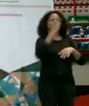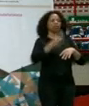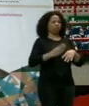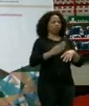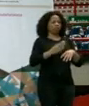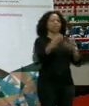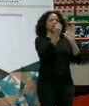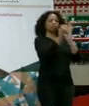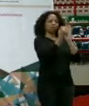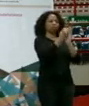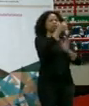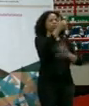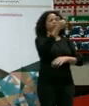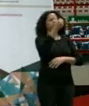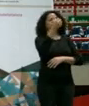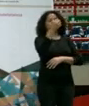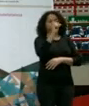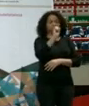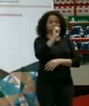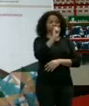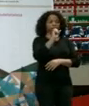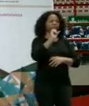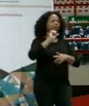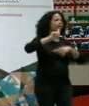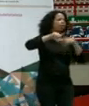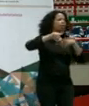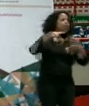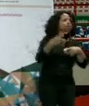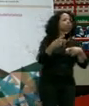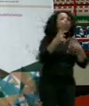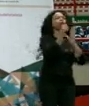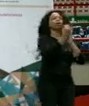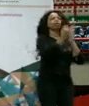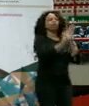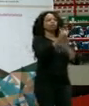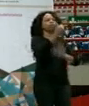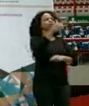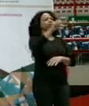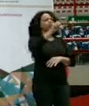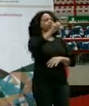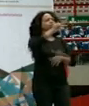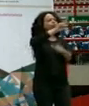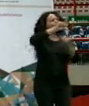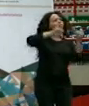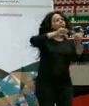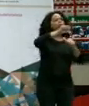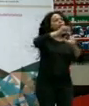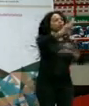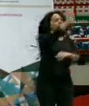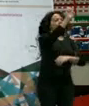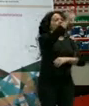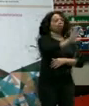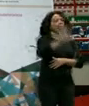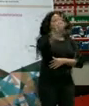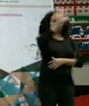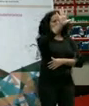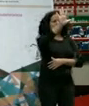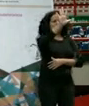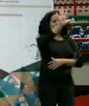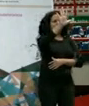Ora, quando nós chegamos no século XIX, as transformações que irão ocorrer na Europa irão refletir